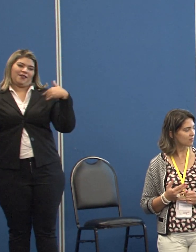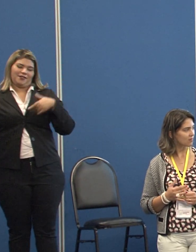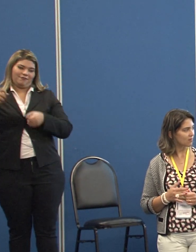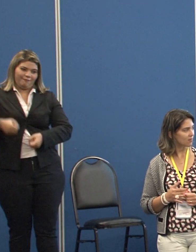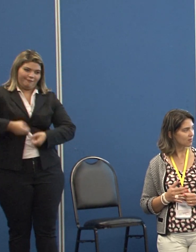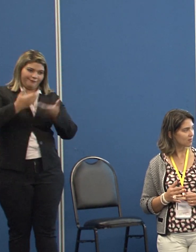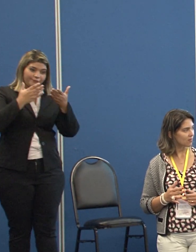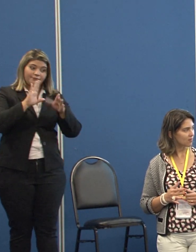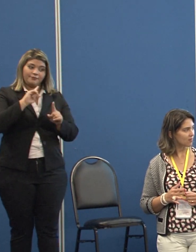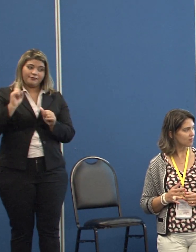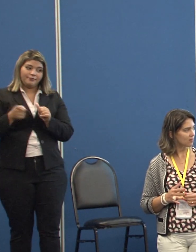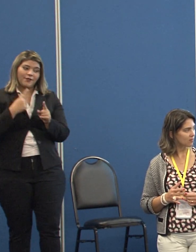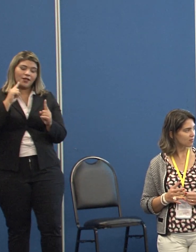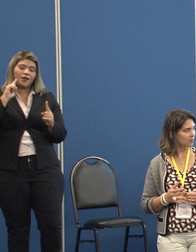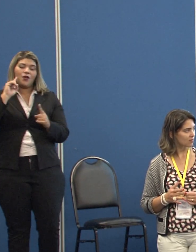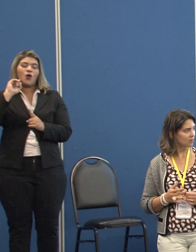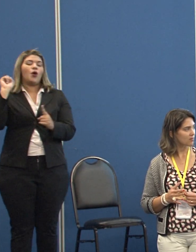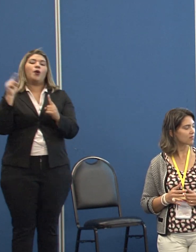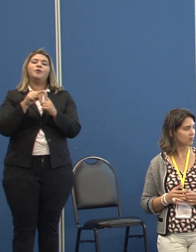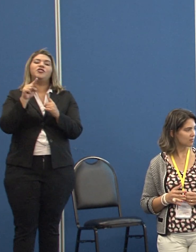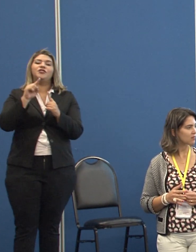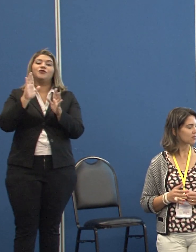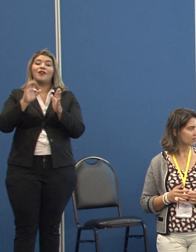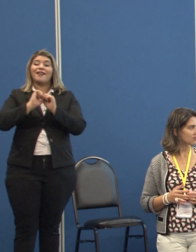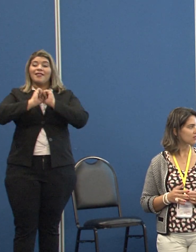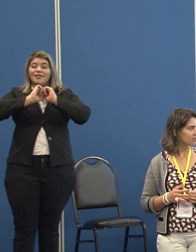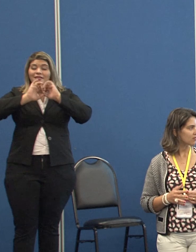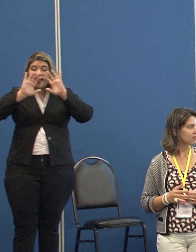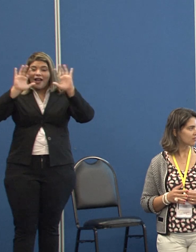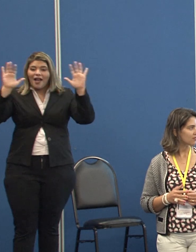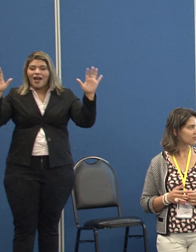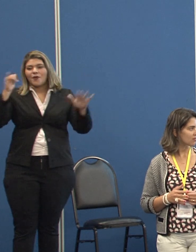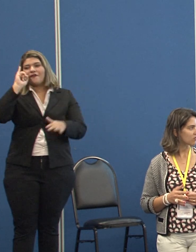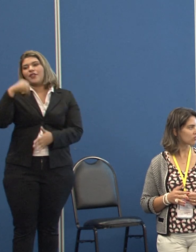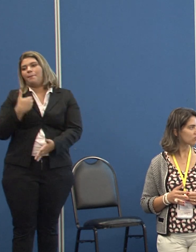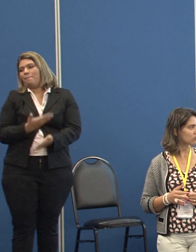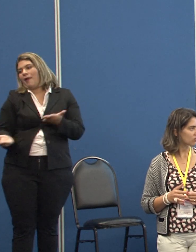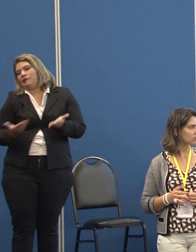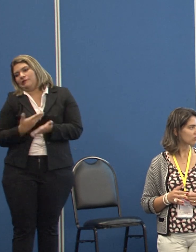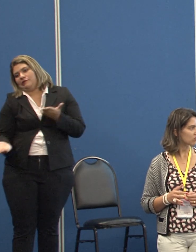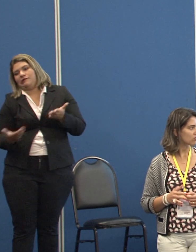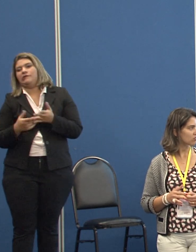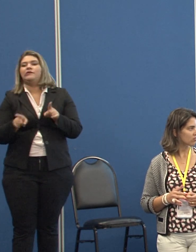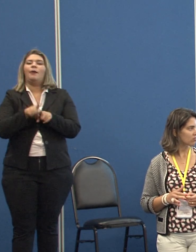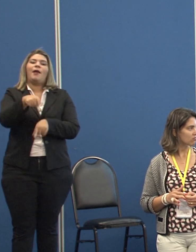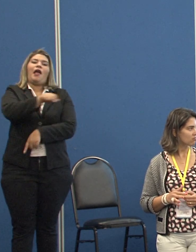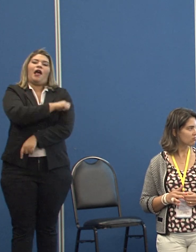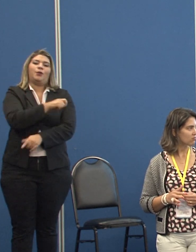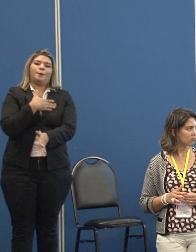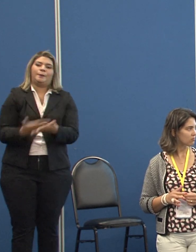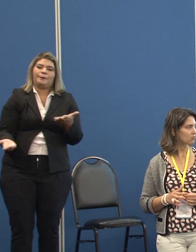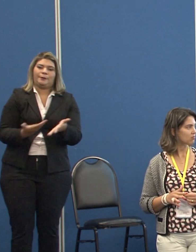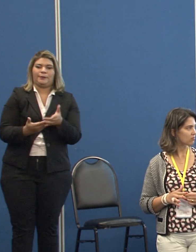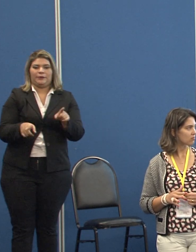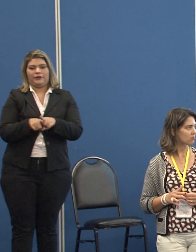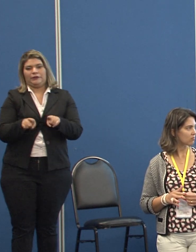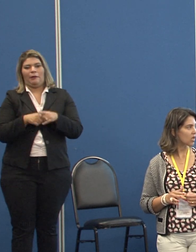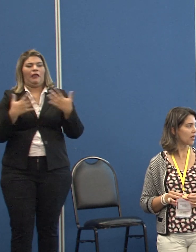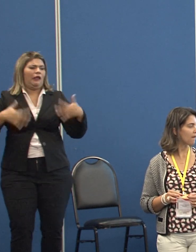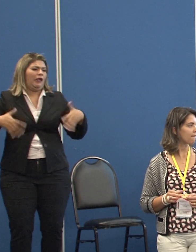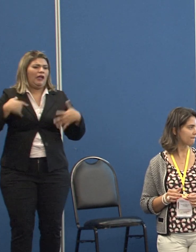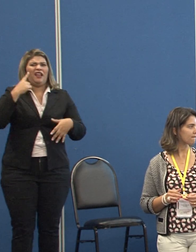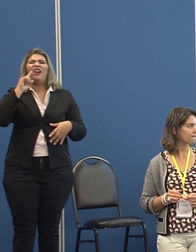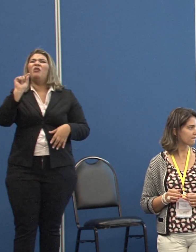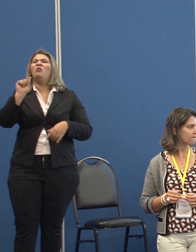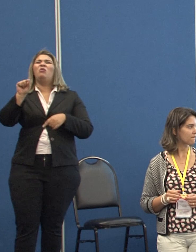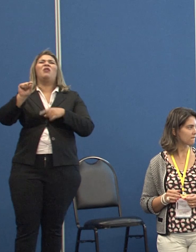preciso ter o objetivo bem estabelecido para eu não me perder e para que o aluno também não se perca, senão ele, né, não sabe nem por que ele está